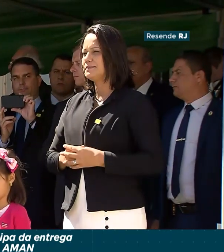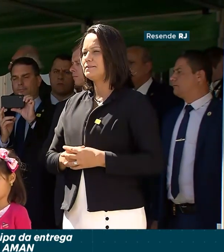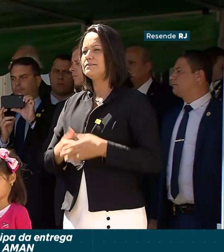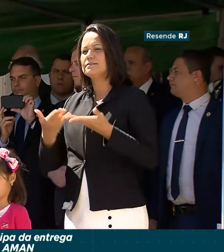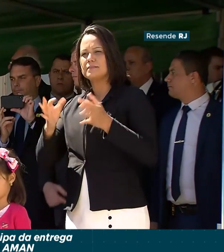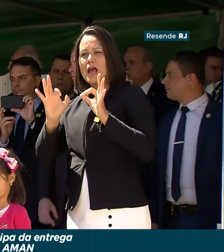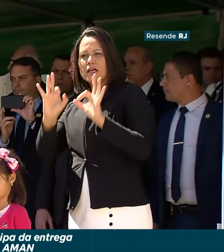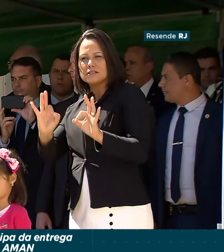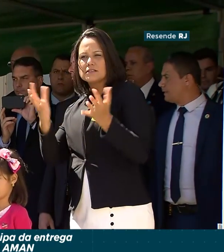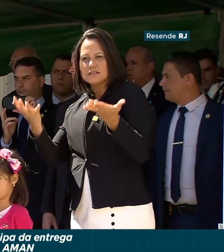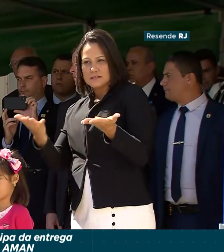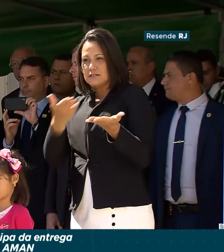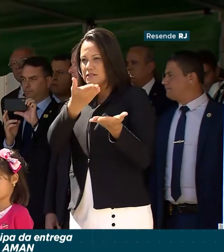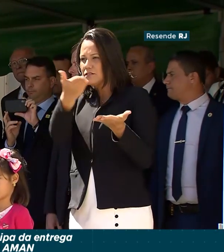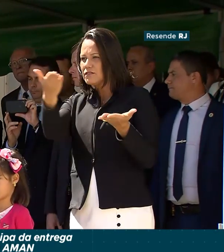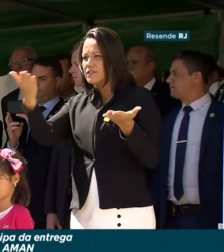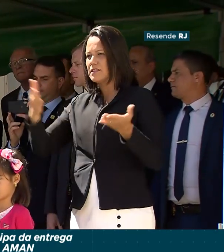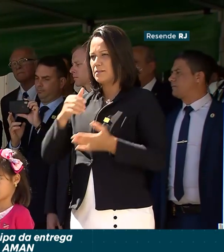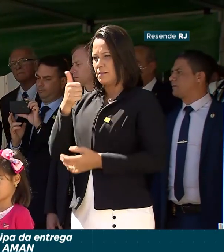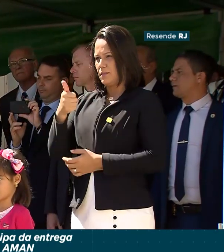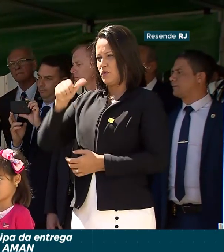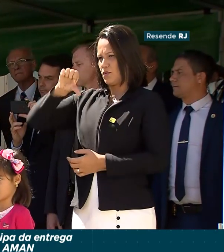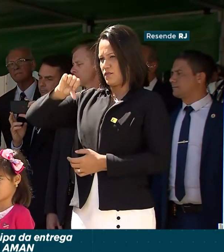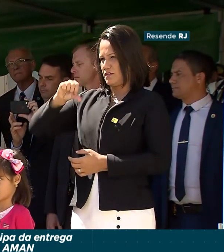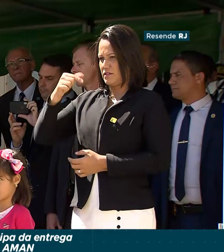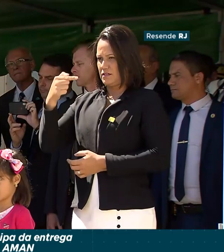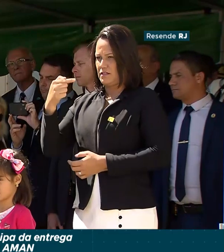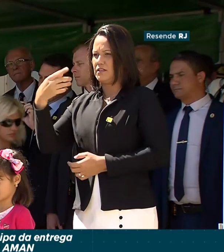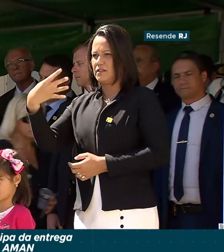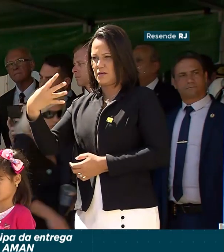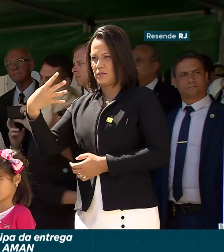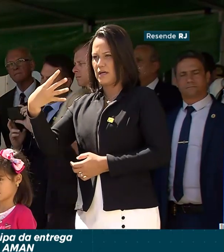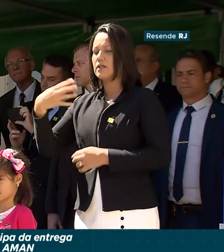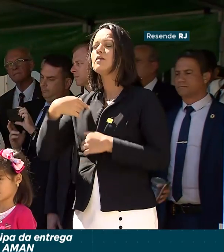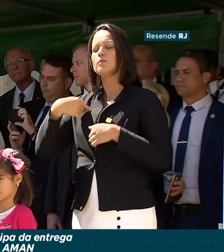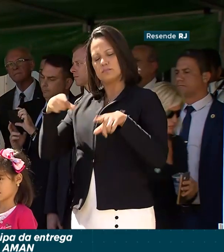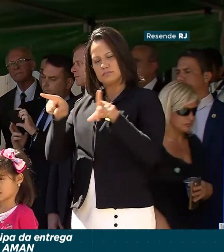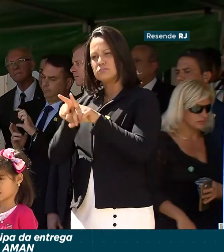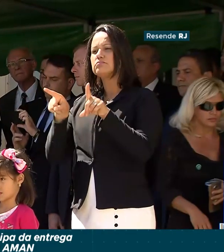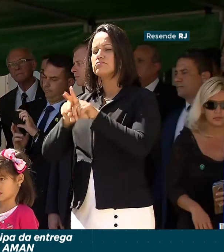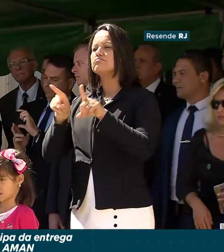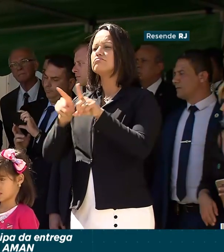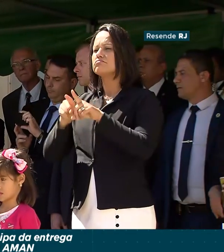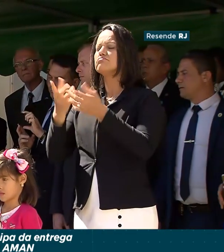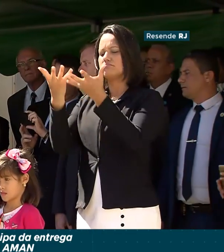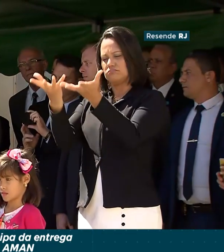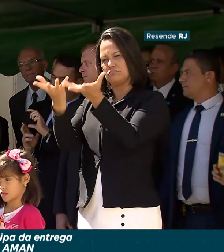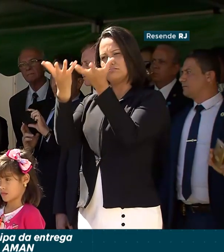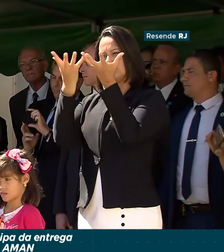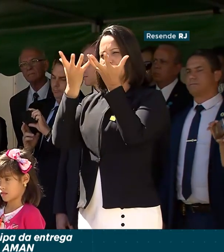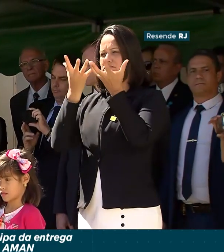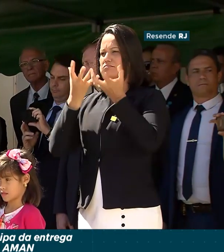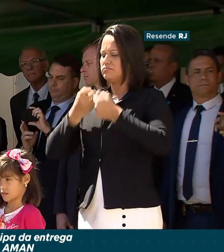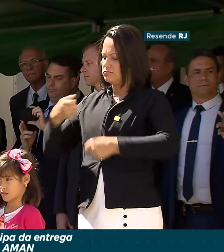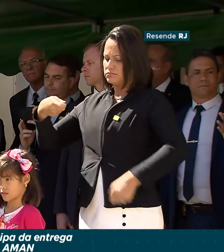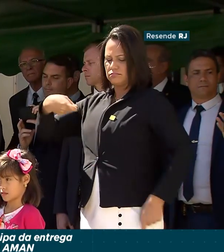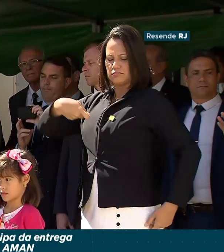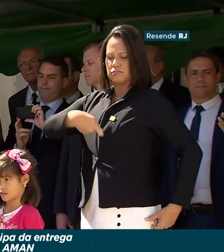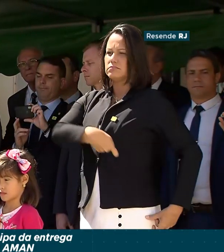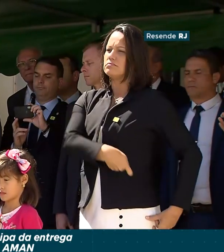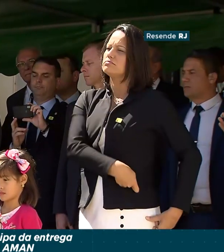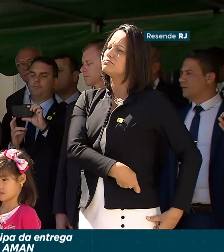Assim como vocês, em 1974, eu também recebi o meu